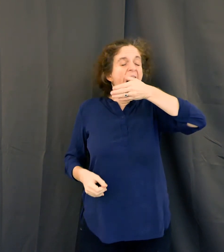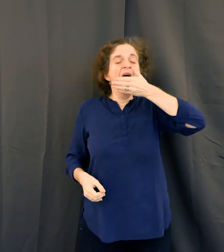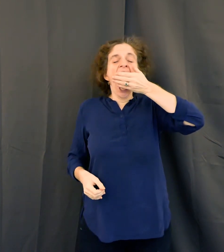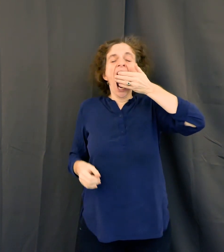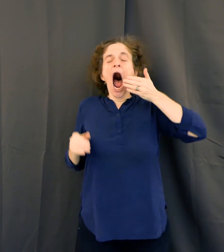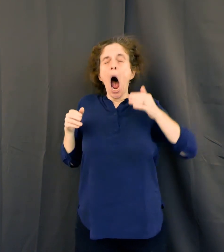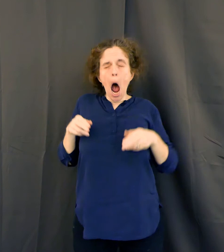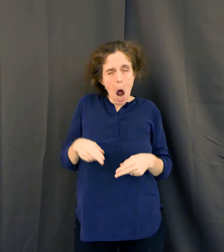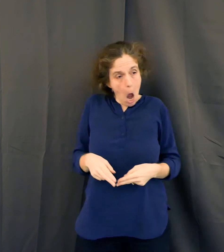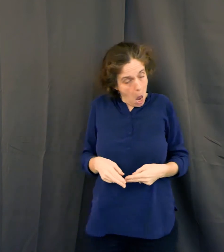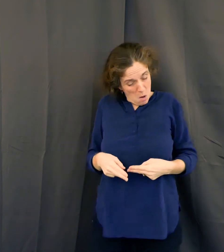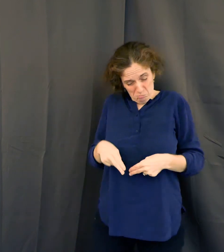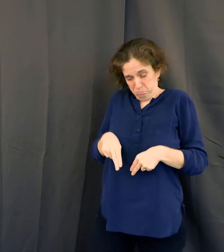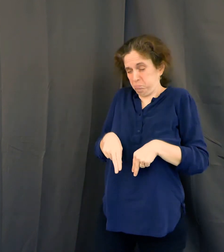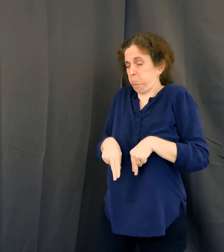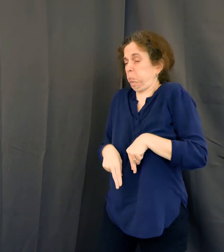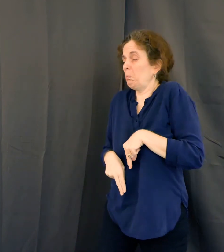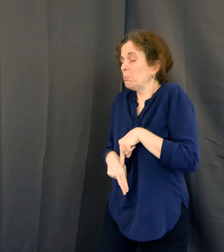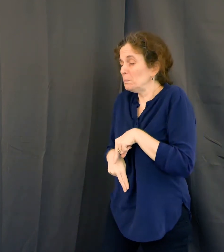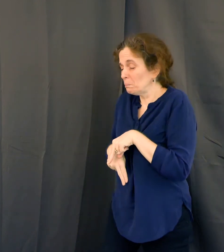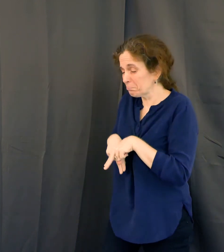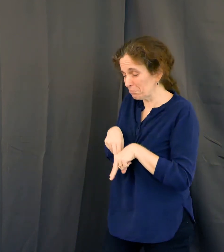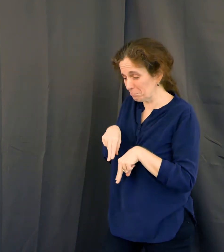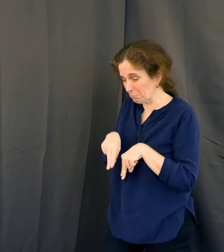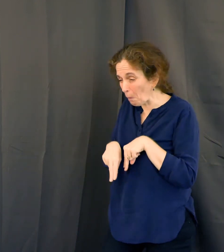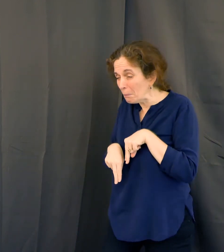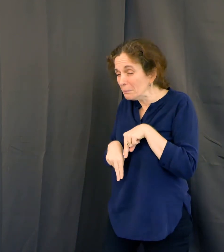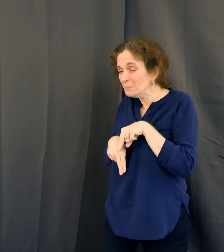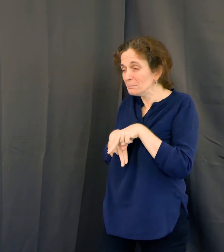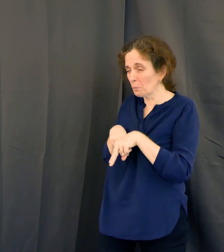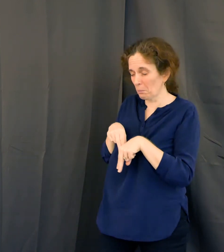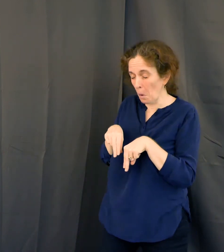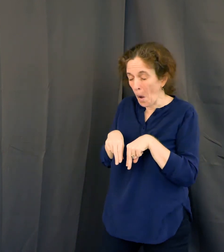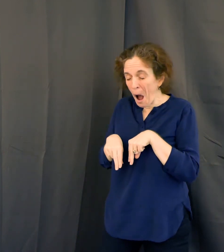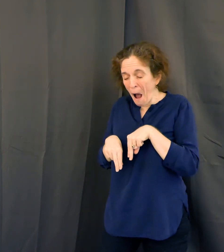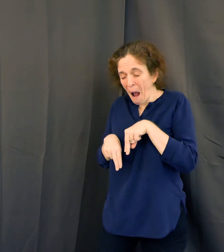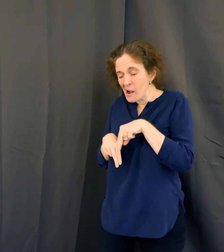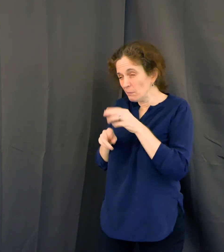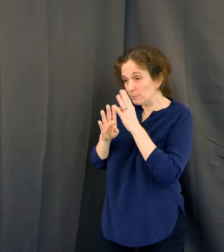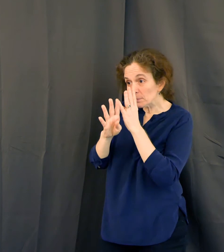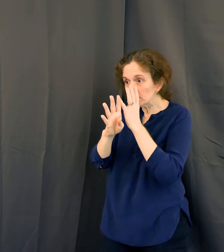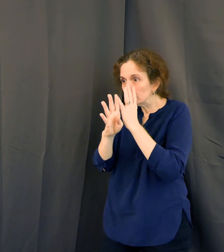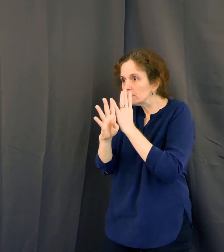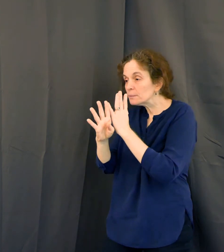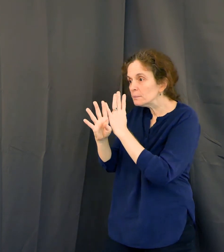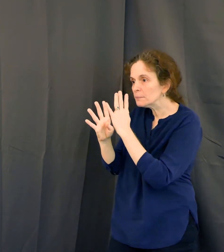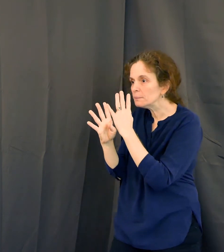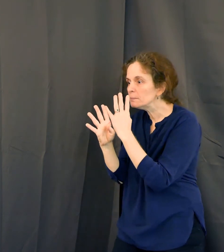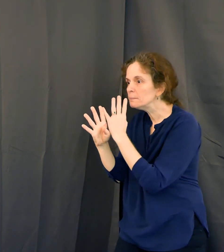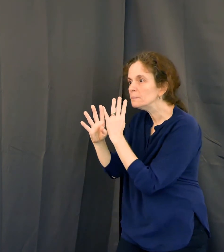encore épuisés. Ils se lèvent et sur la pointe des pieds, en bâillant sans faire